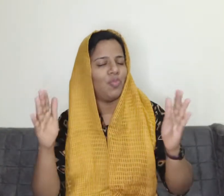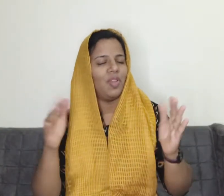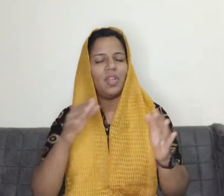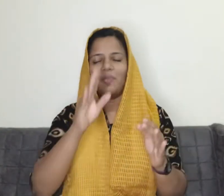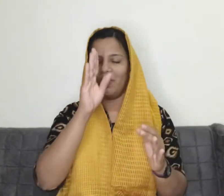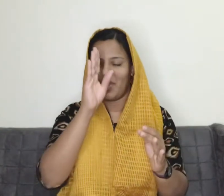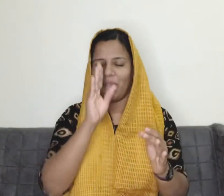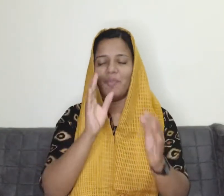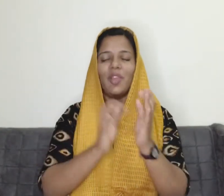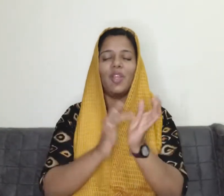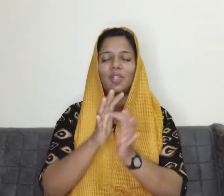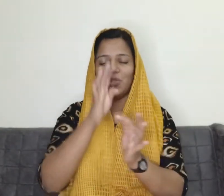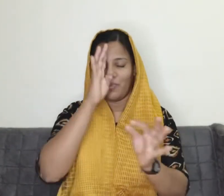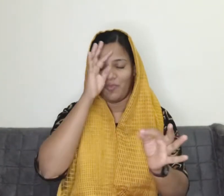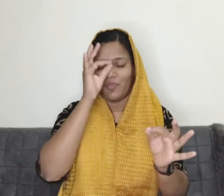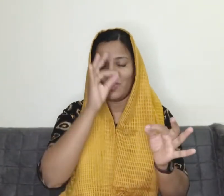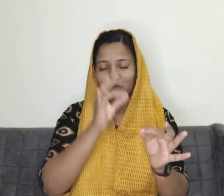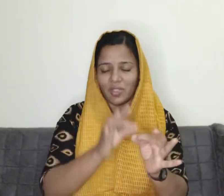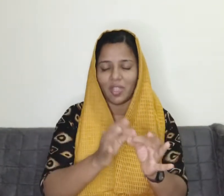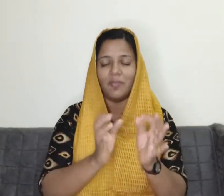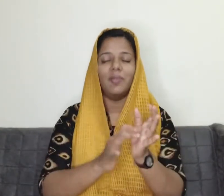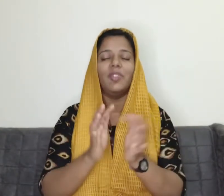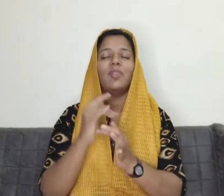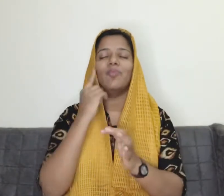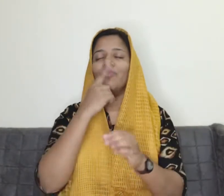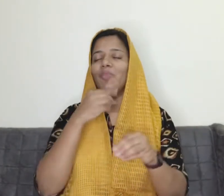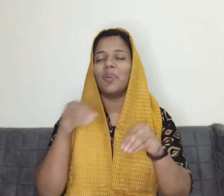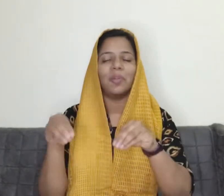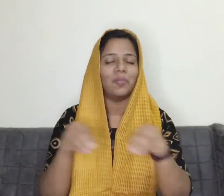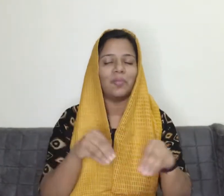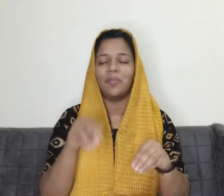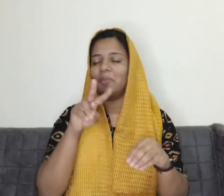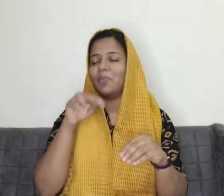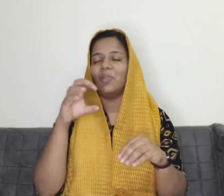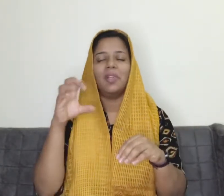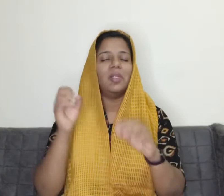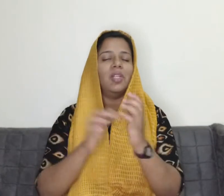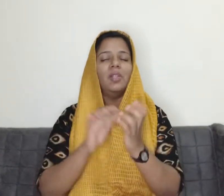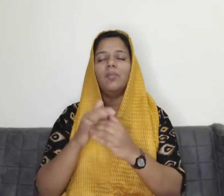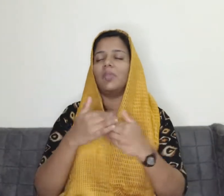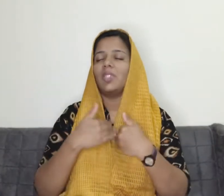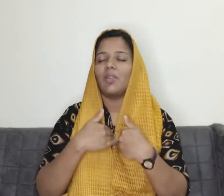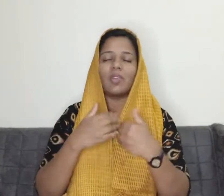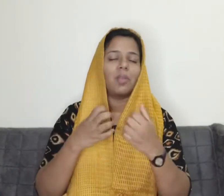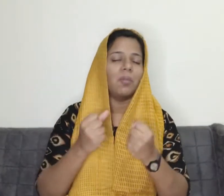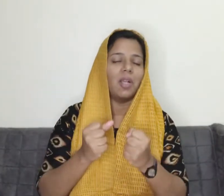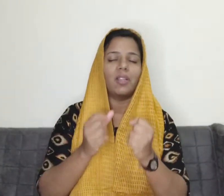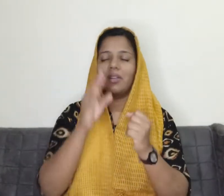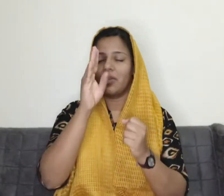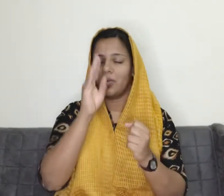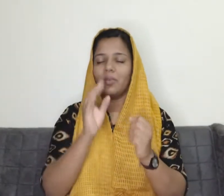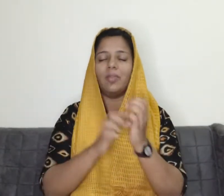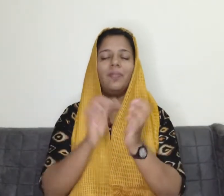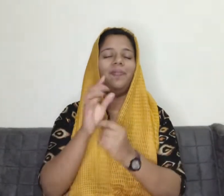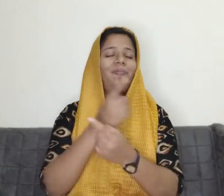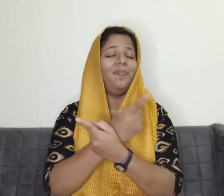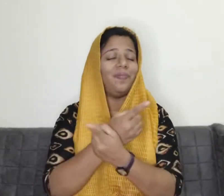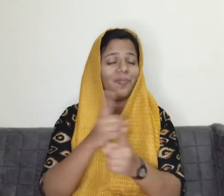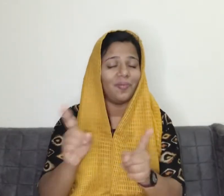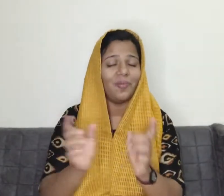സ്തോത്രം. അങ്ങ് വിശ്വസ്തനാകിയാൽ സ്തോത്രം. അങ്ങ് മാറാത്തവനാകിയാൽ സ്തോത്രം. അങ്ങ് സൗഖ്യമാക്കുന്നവനാകിയാൽ സ്തോത്രം. അങ്ങ് വിടുവിക്കുന്നവനാകിയാൽ സ്തോത്രം.